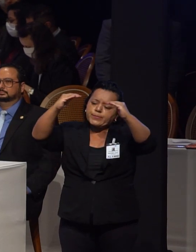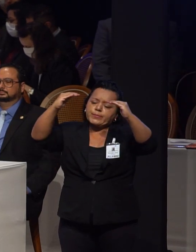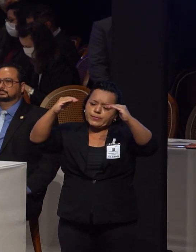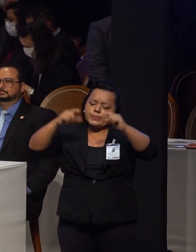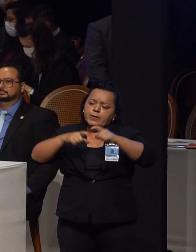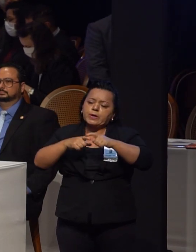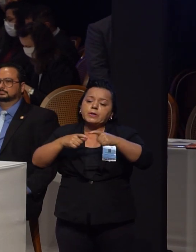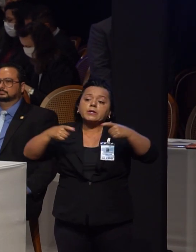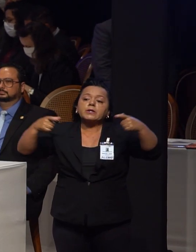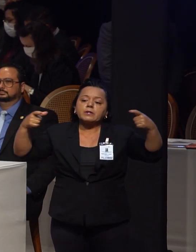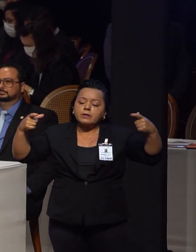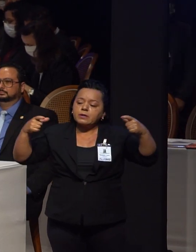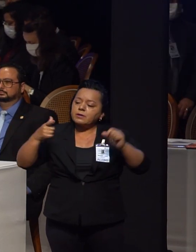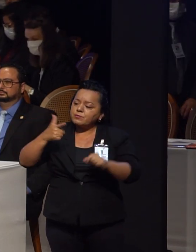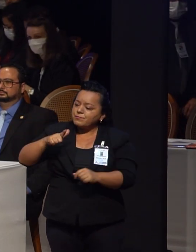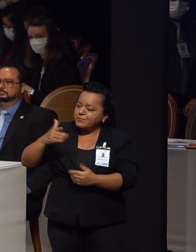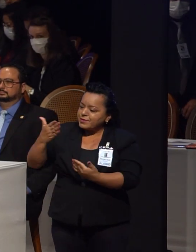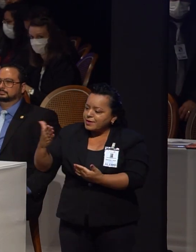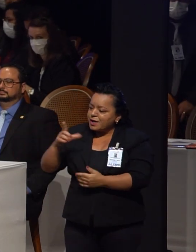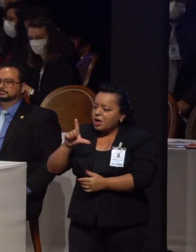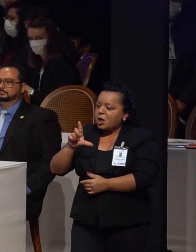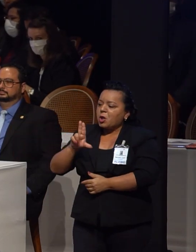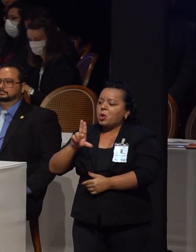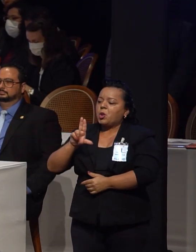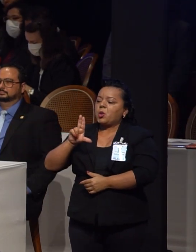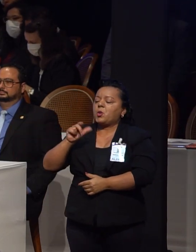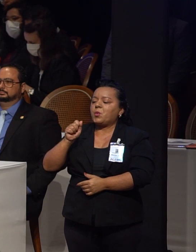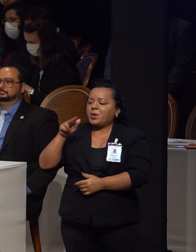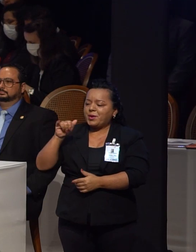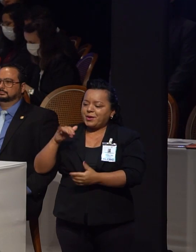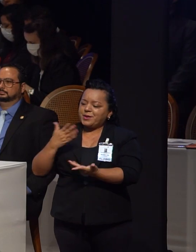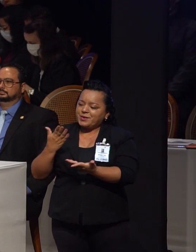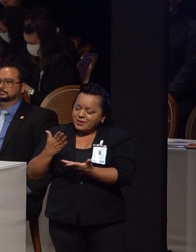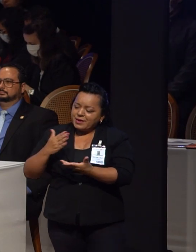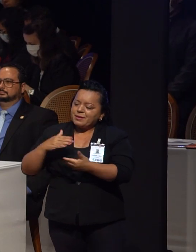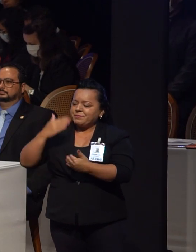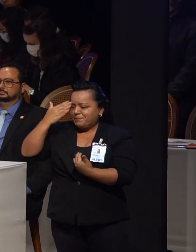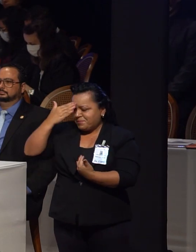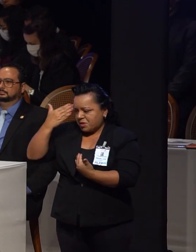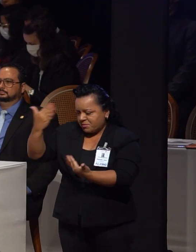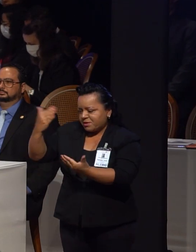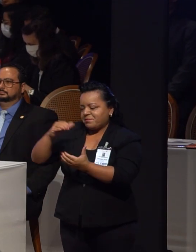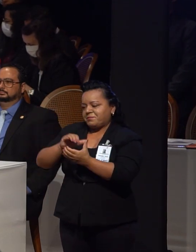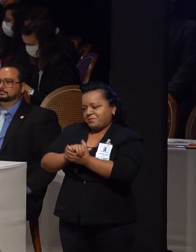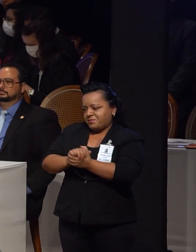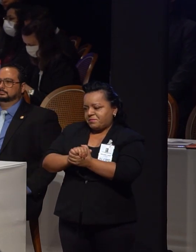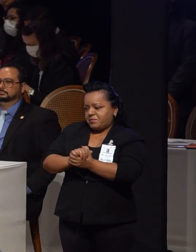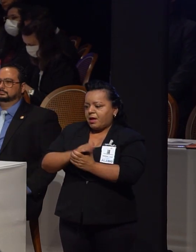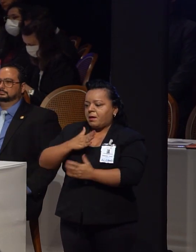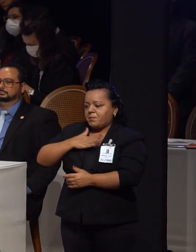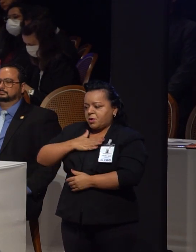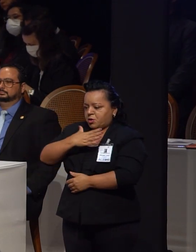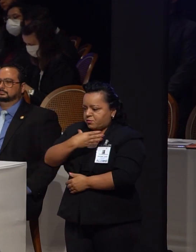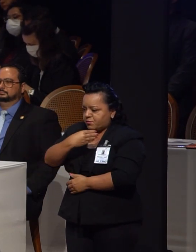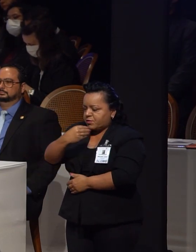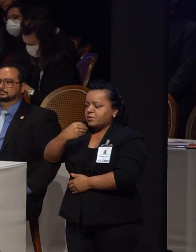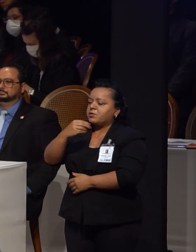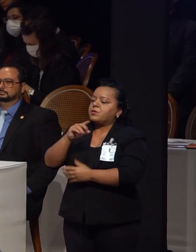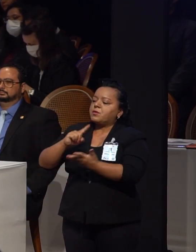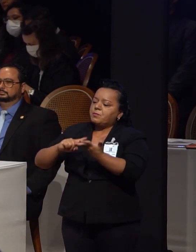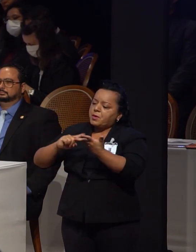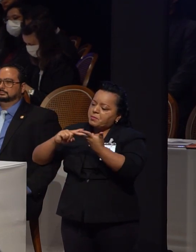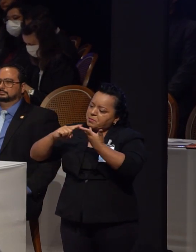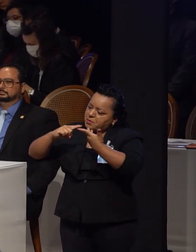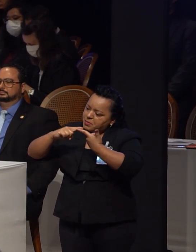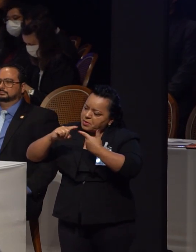Mais uma vez, Luana Rocha, minha esposa, obrigado por tudo. Meus filhos, Gabriel, Rafael,